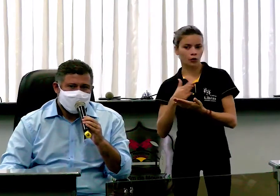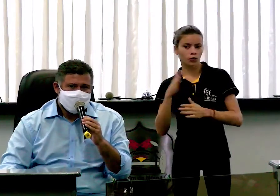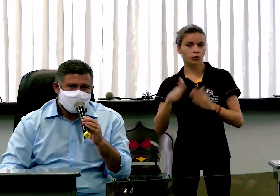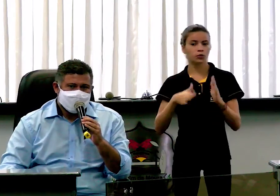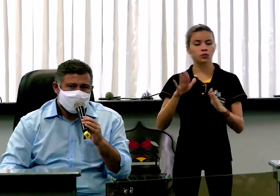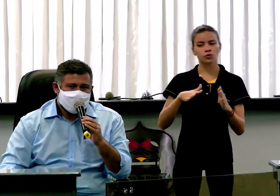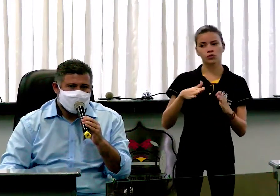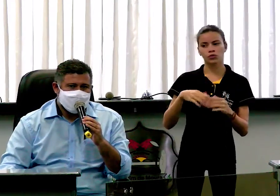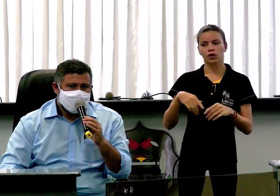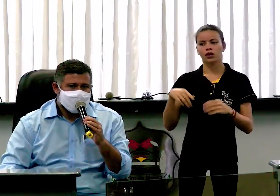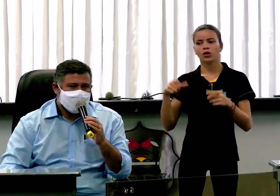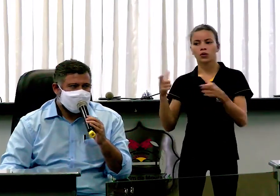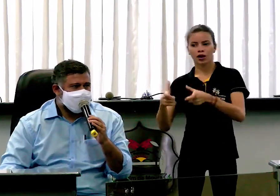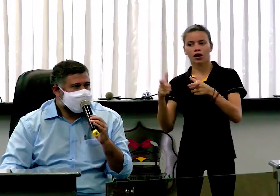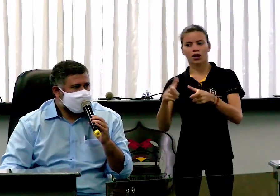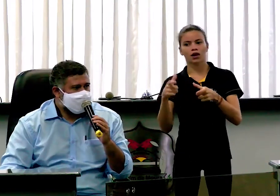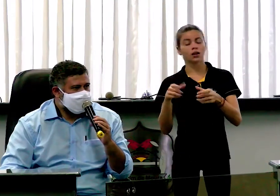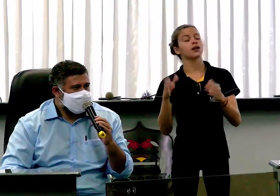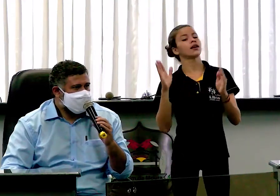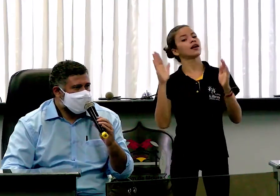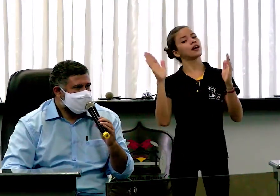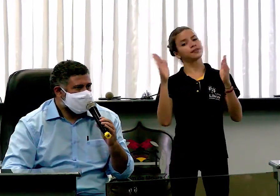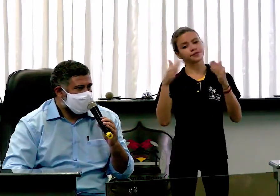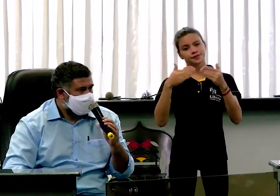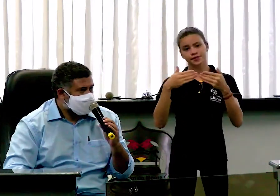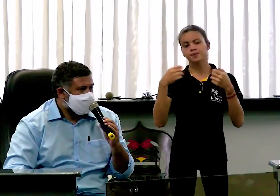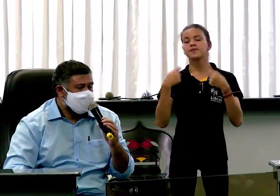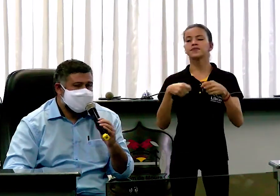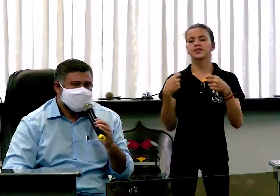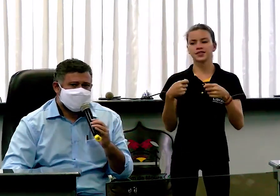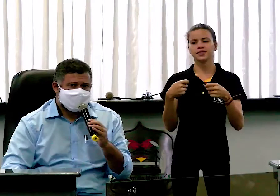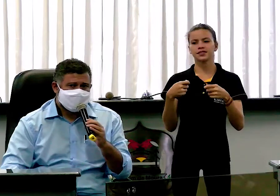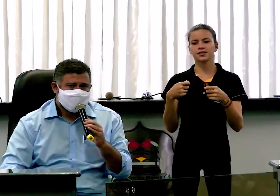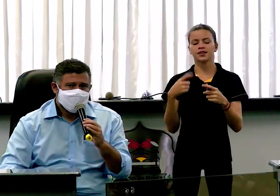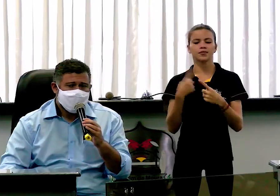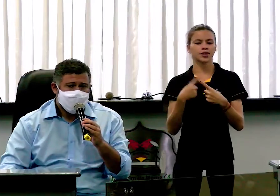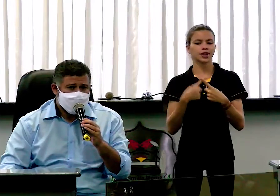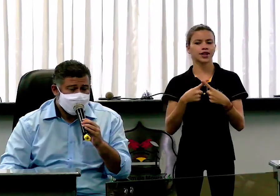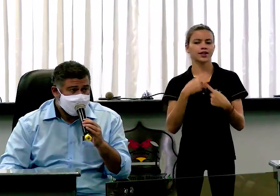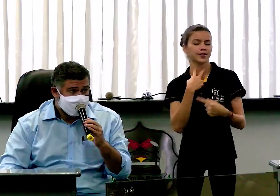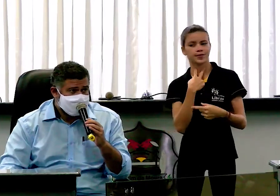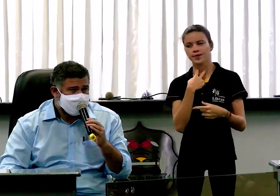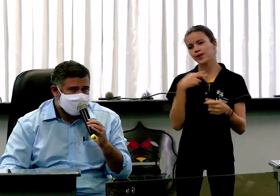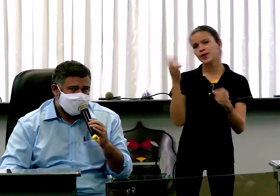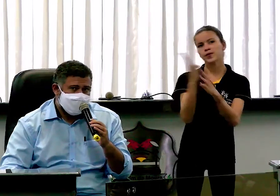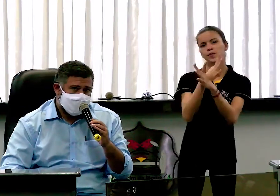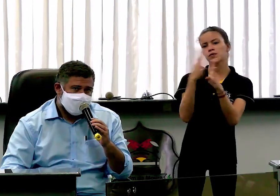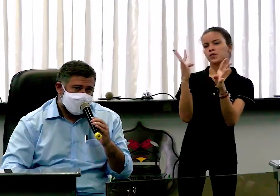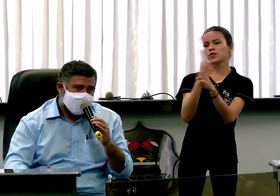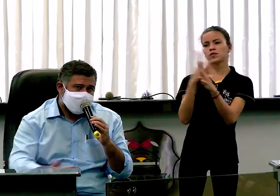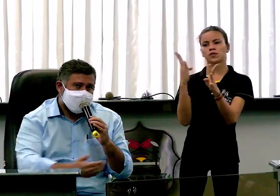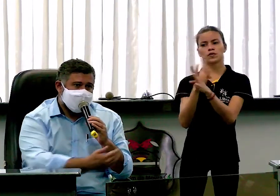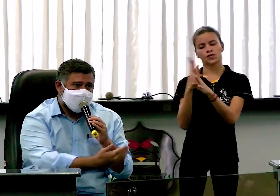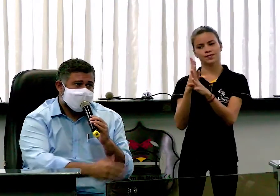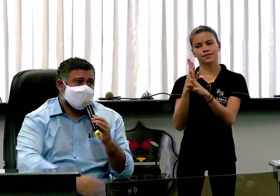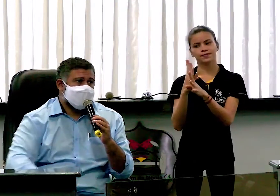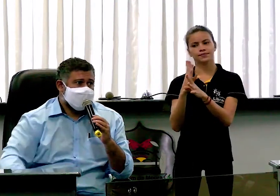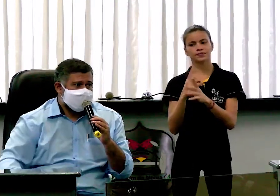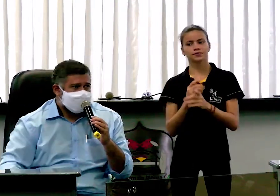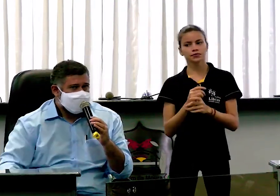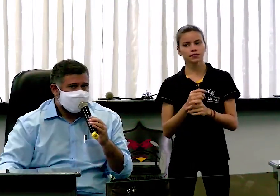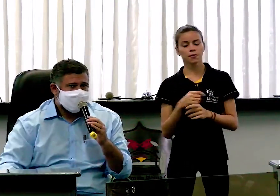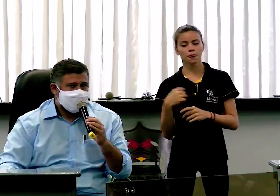nós tivemos discussão na semana passada com o prefeito do município de nova brasilândia de novo horizonte nova